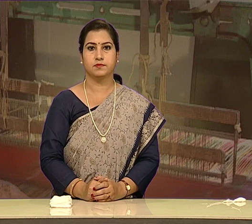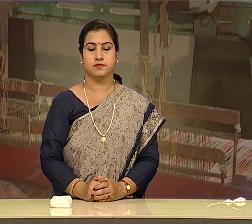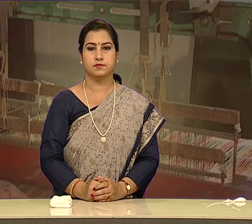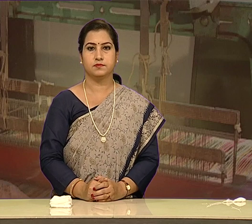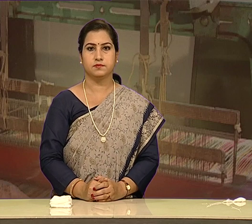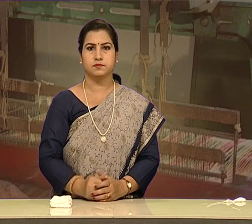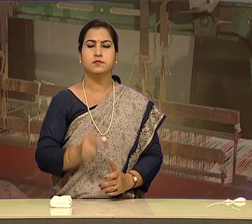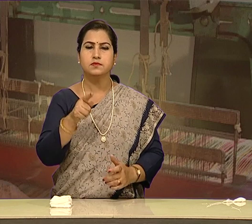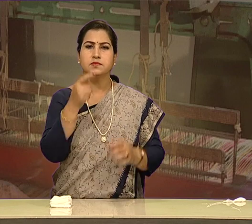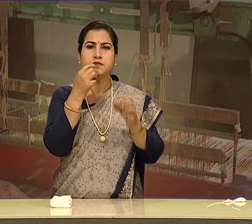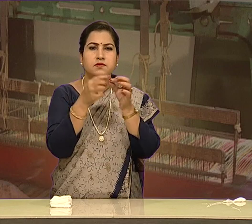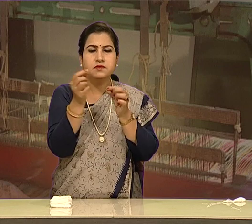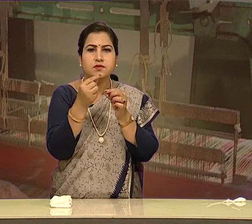आपने रुई का प्रयोग तो अवश्य किया होगा।